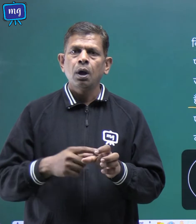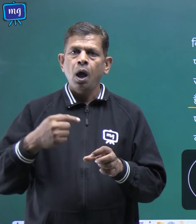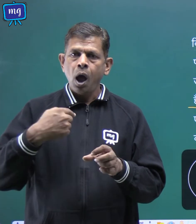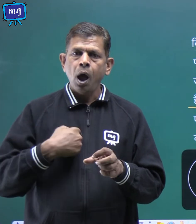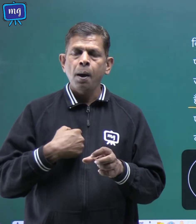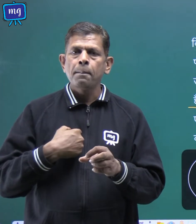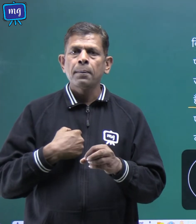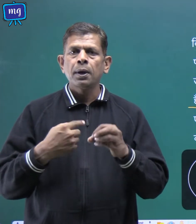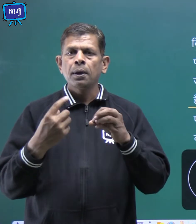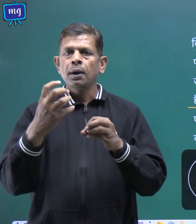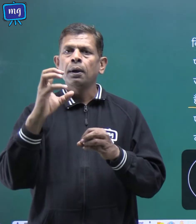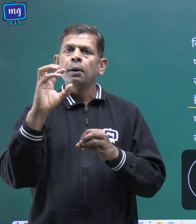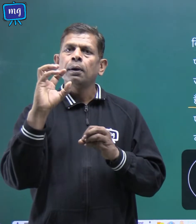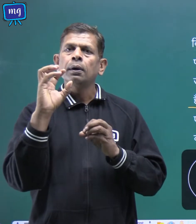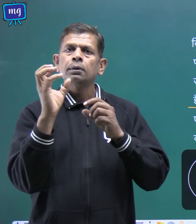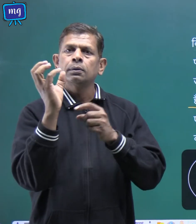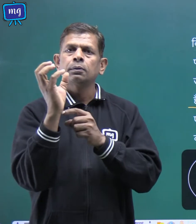अपने अक्ष पर